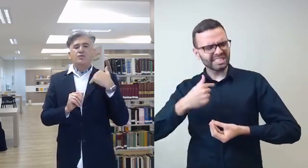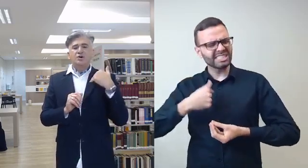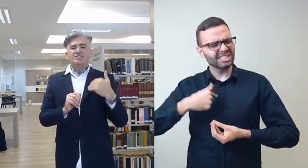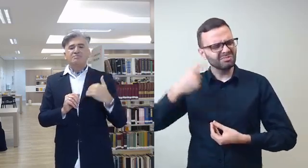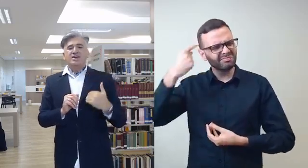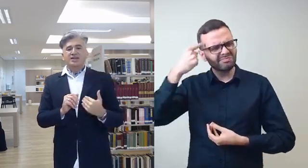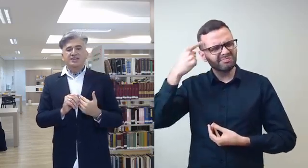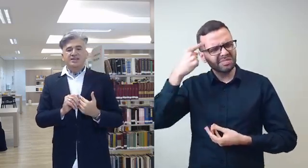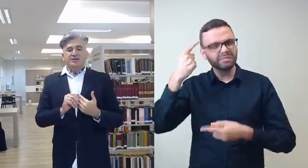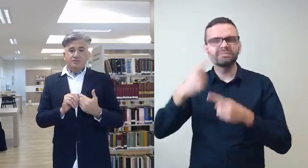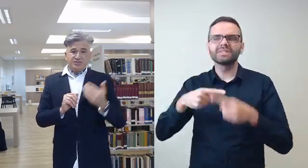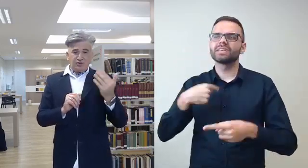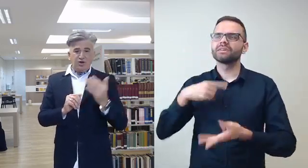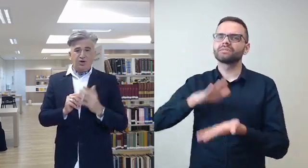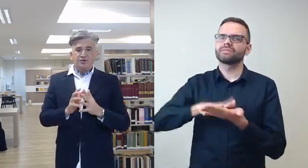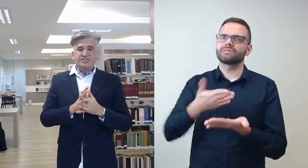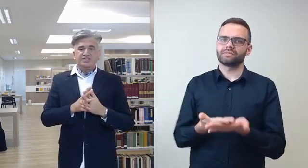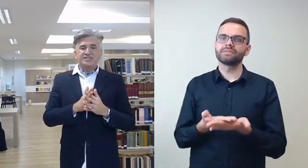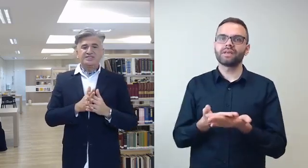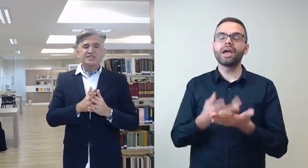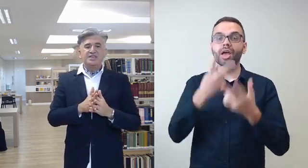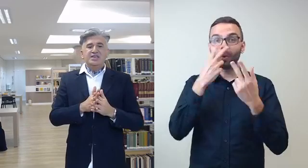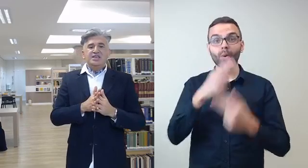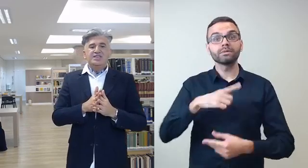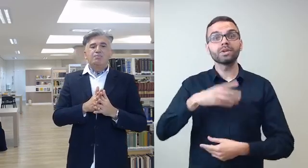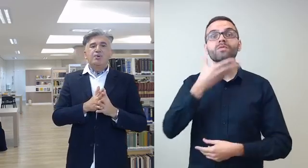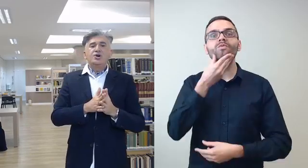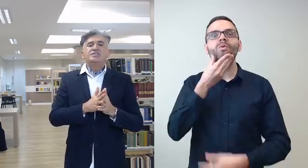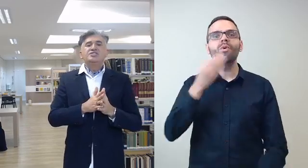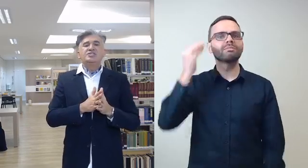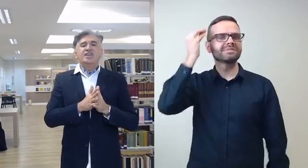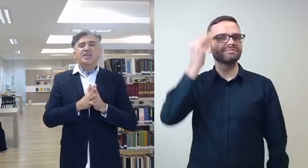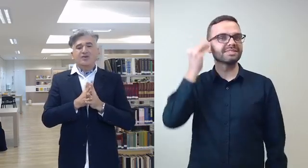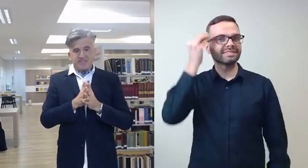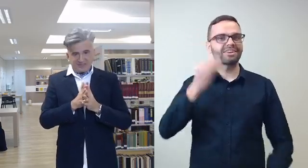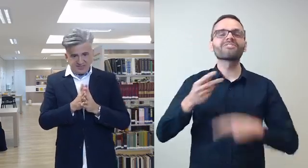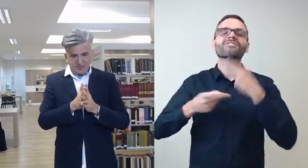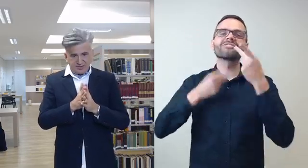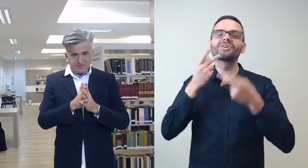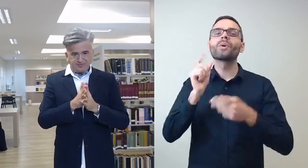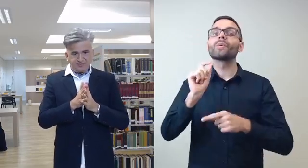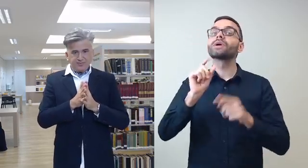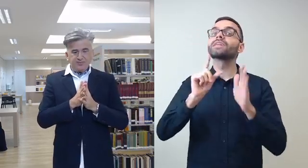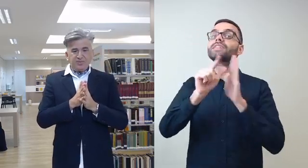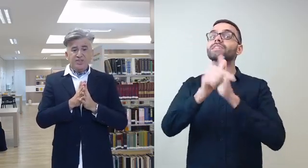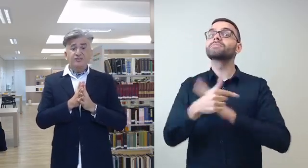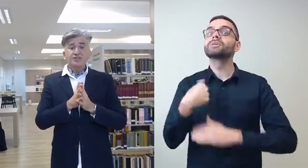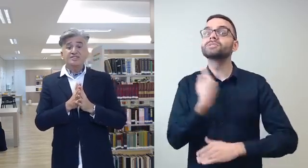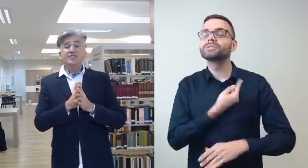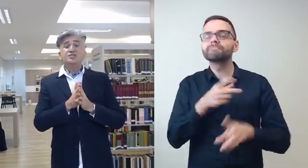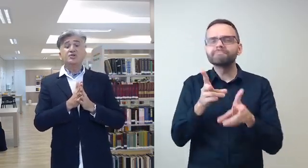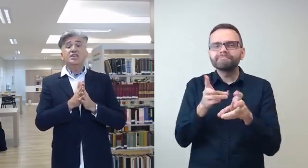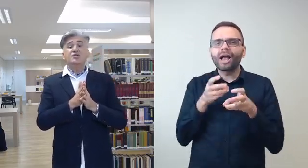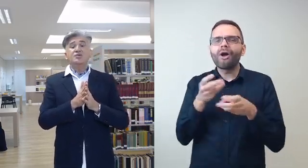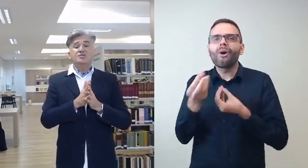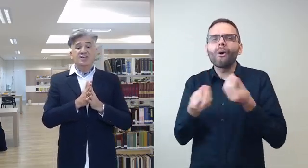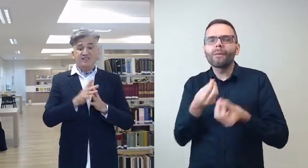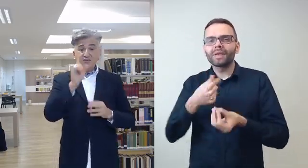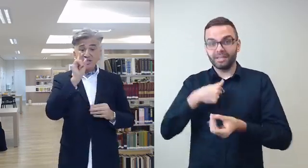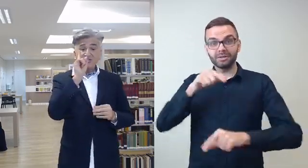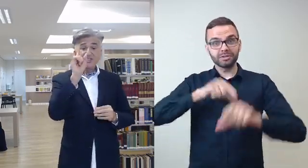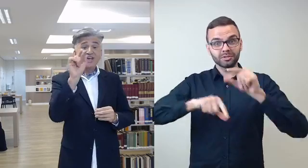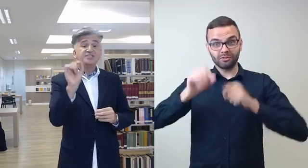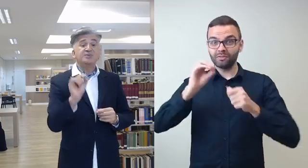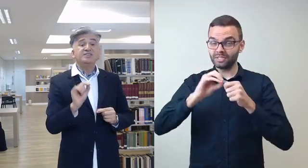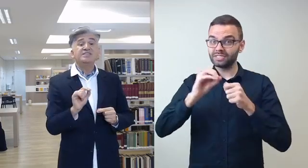Marshall Rosenberg, um psicólogo, disse assim: depois de ter reconhecido que você escolheu fazer